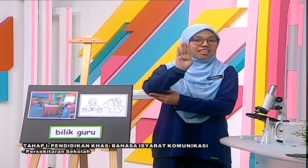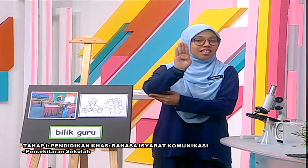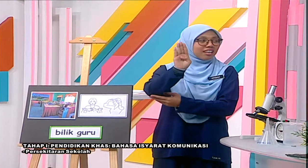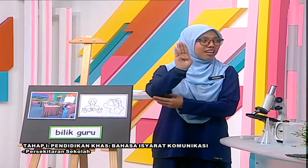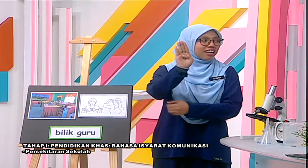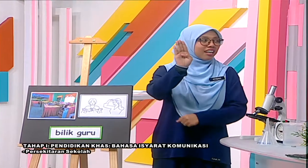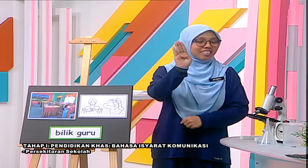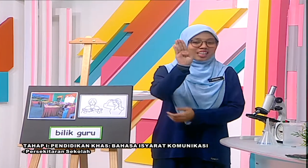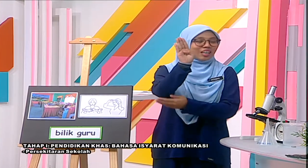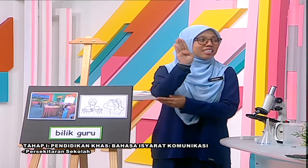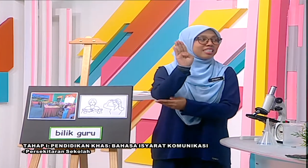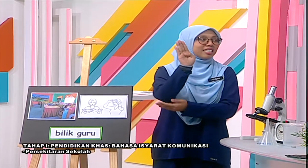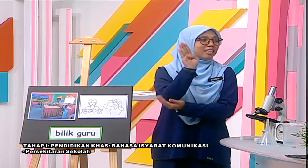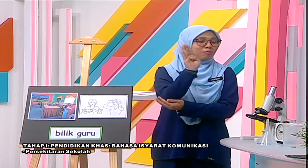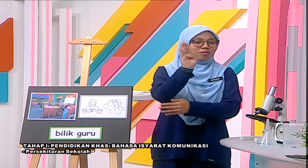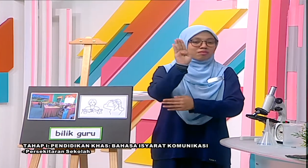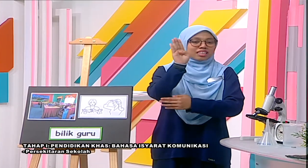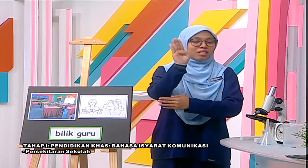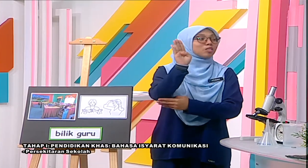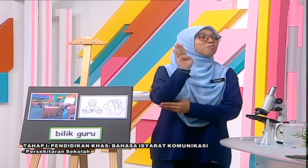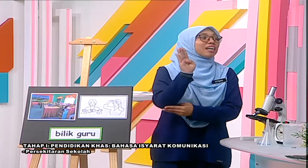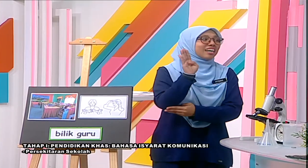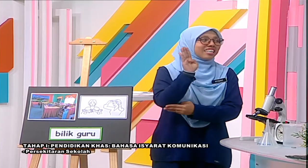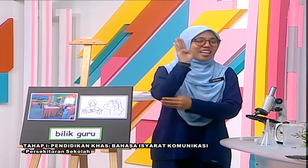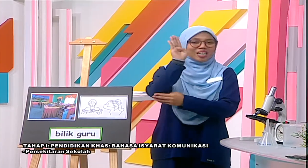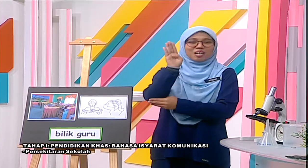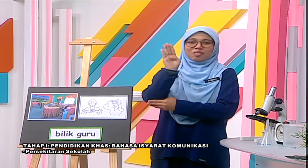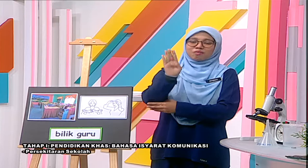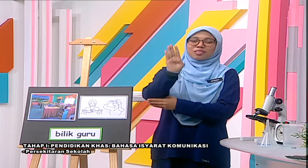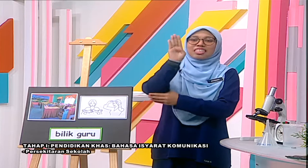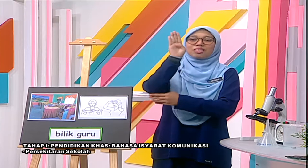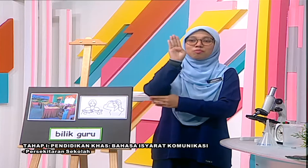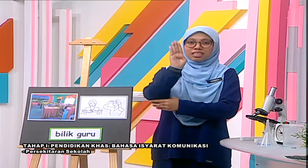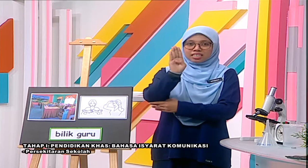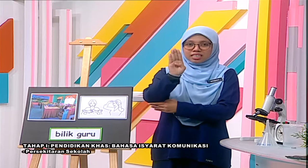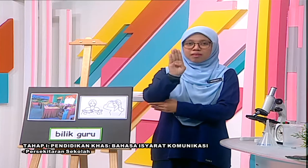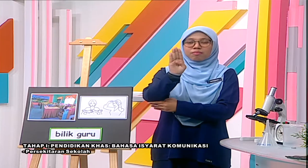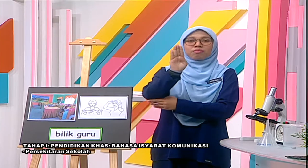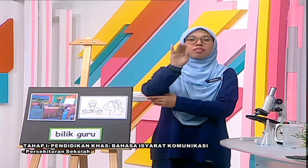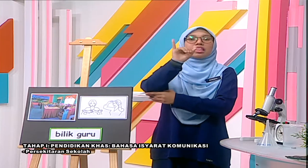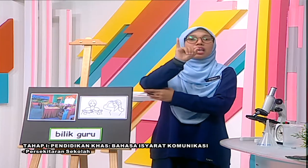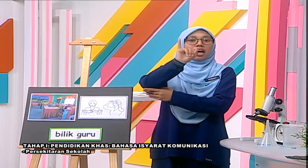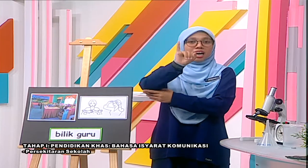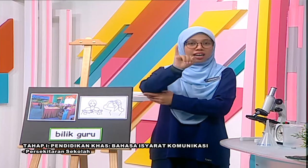sini cikgu. Okay. Ini apa? Sopan. Lebih sopan. Macam tu. Okey. So B B